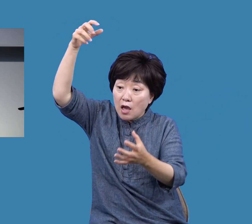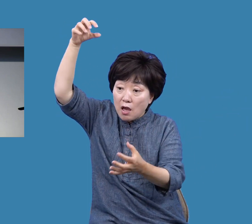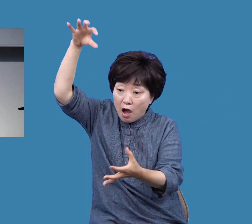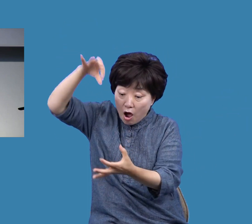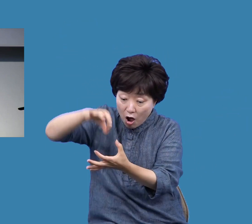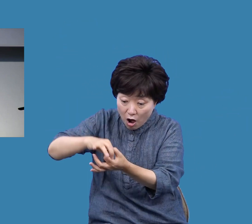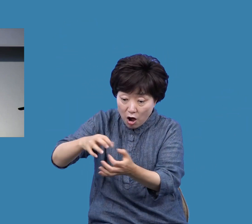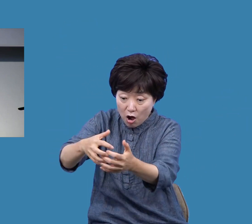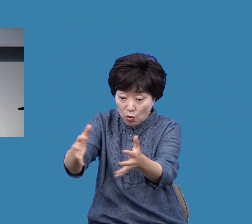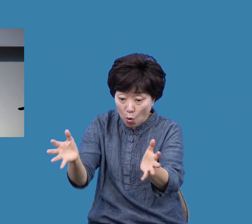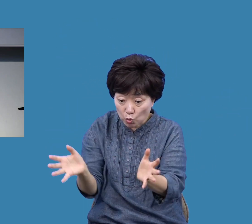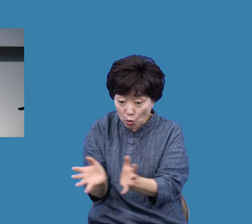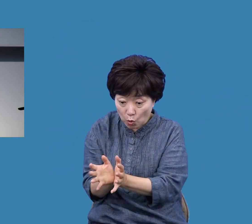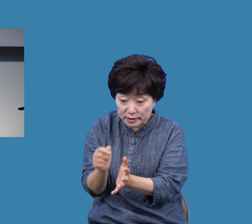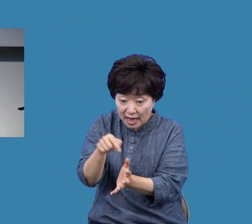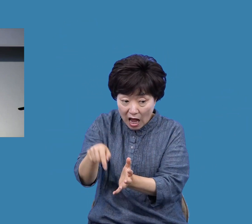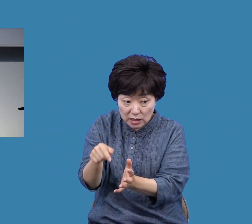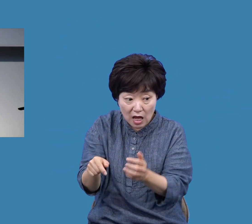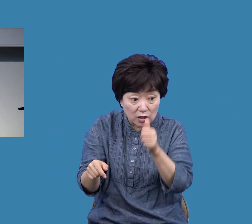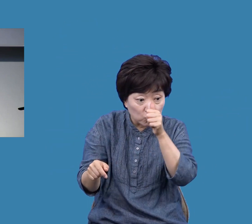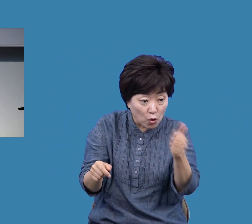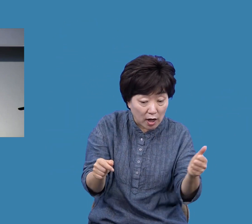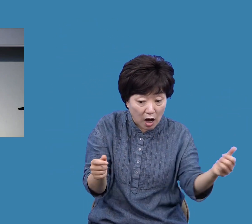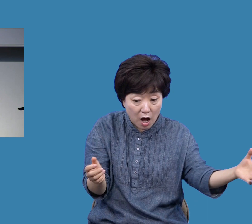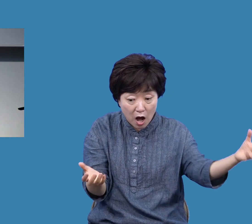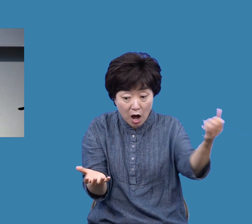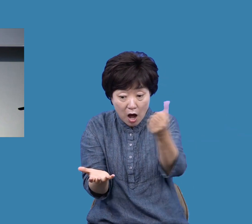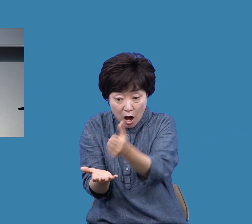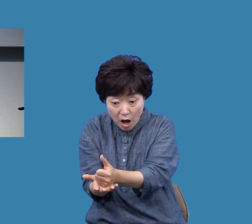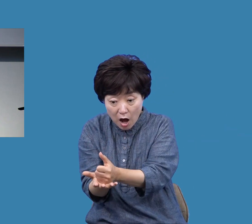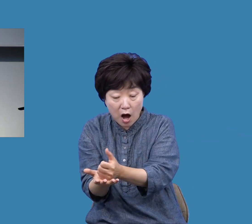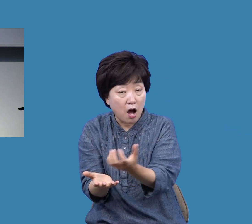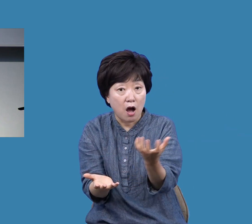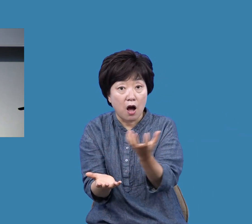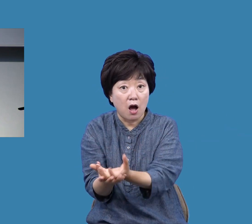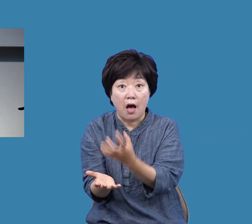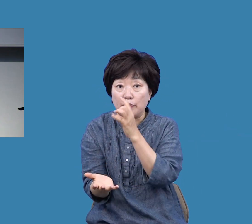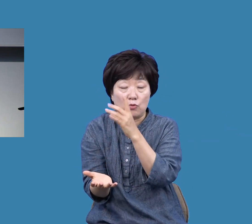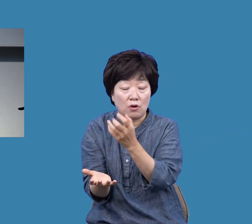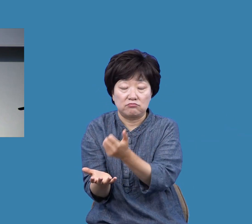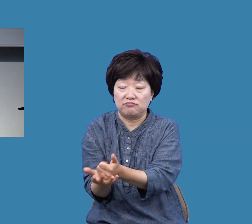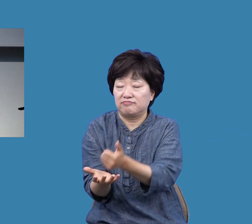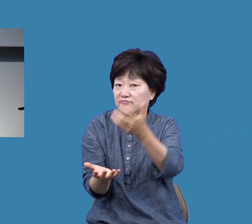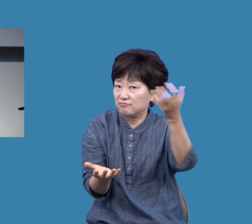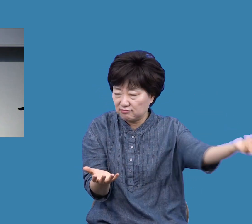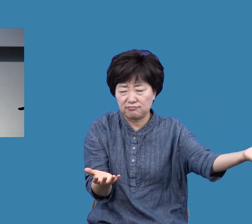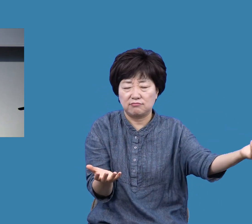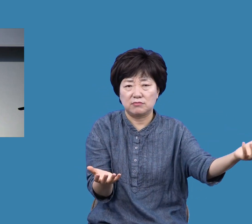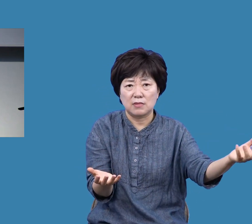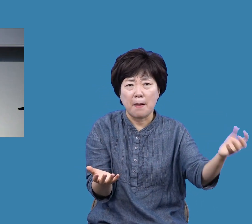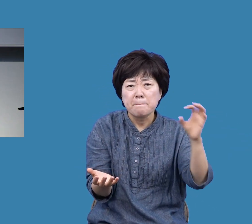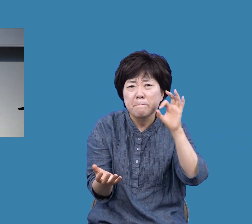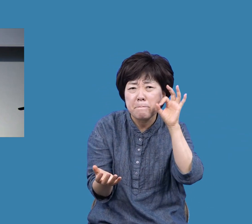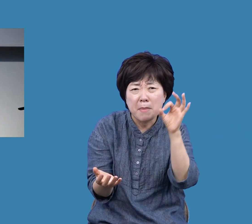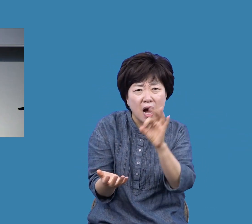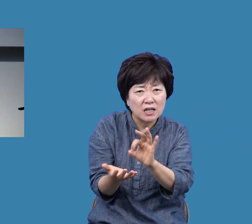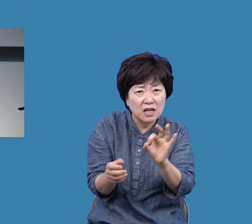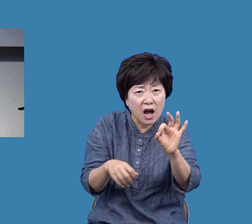그래서 공동체가 죄하고 섞여버리면 그 공동체는 그냥 세속 공동체가 돼버려요.